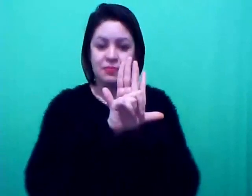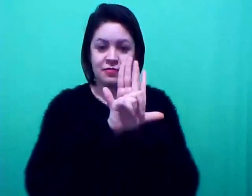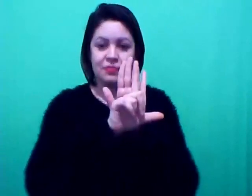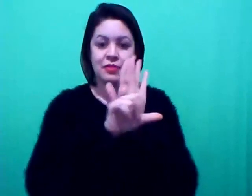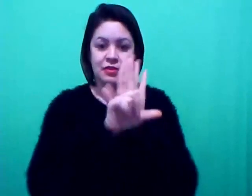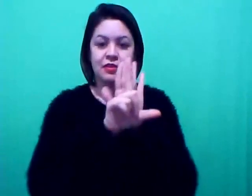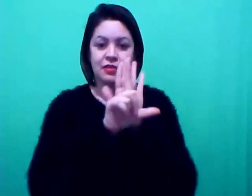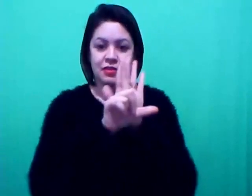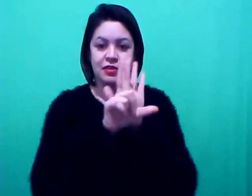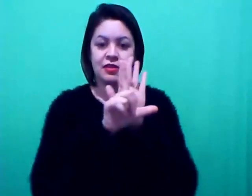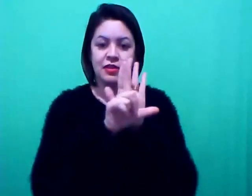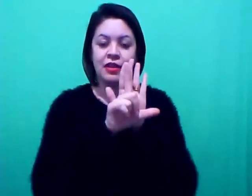um projeto de lei